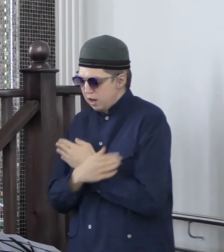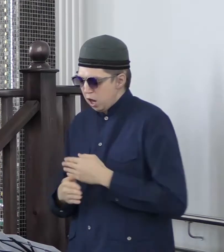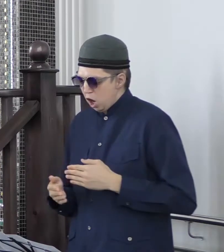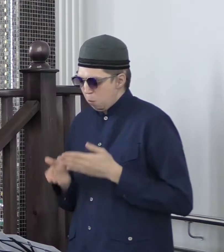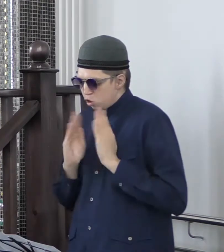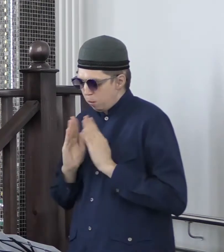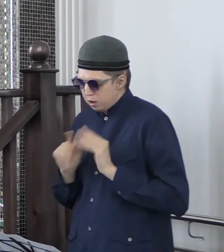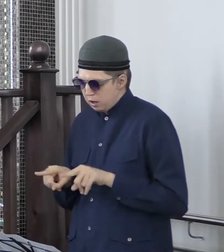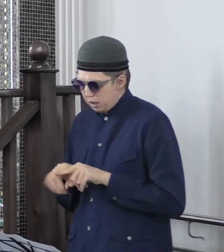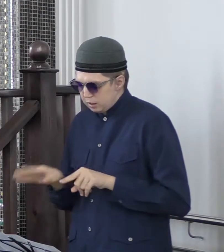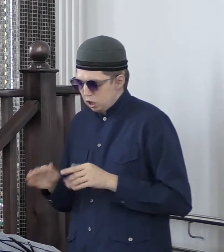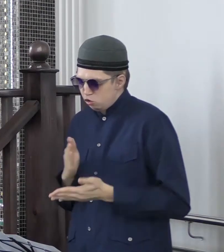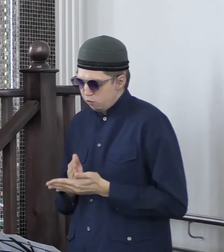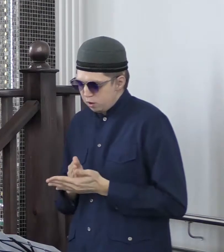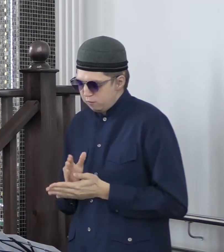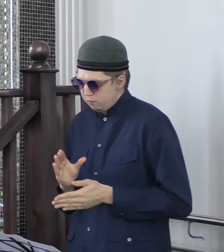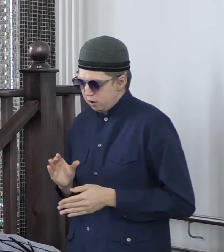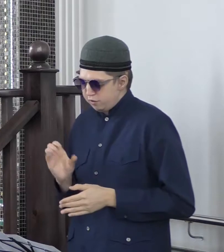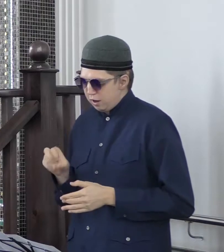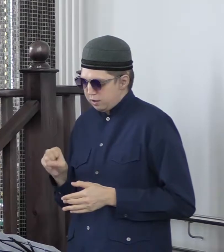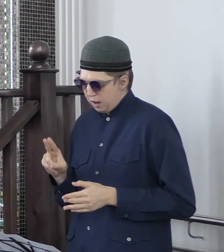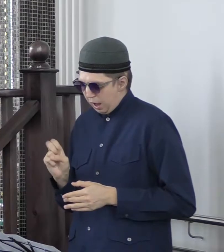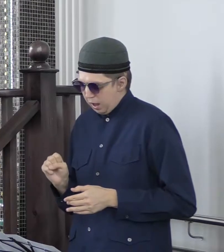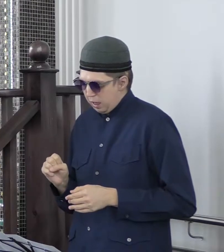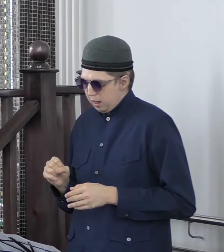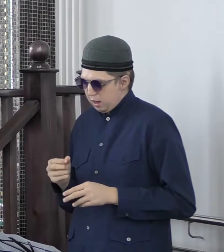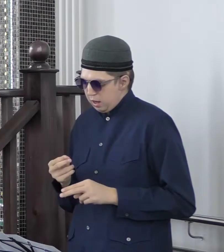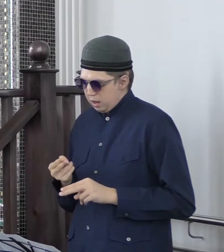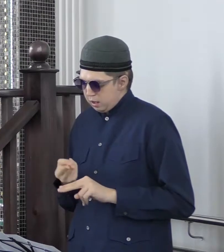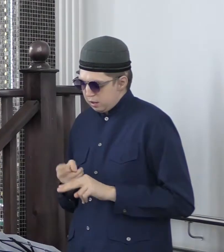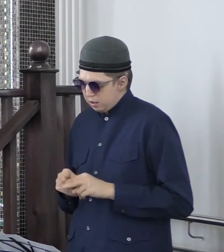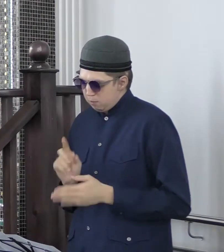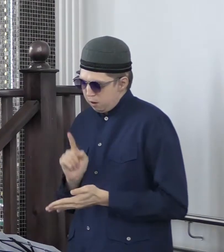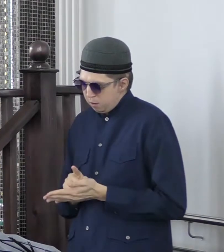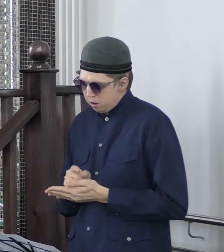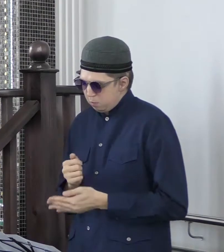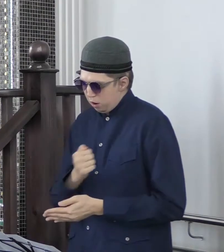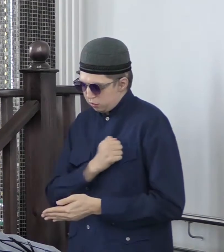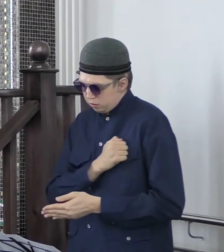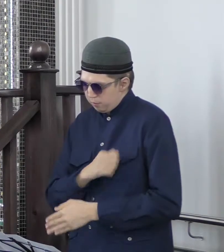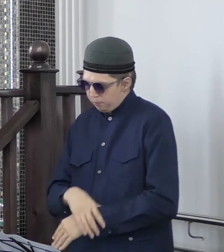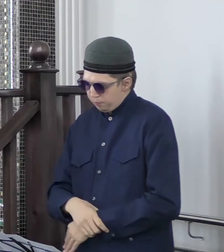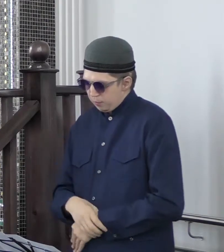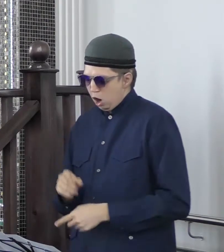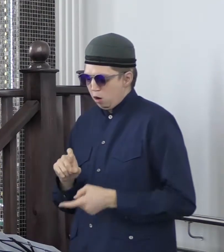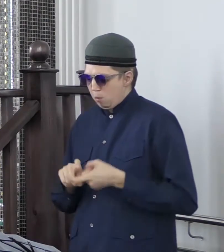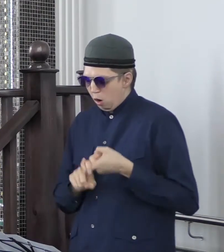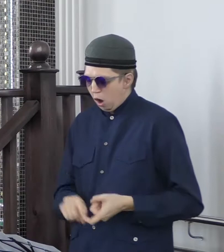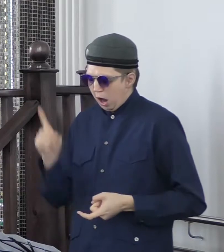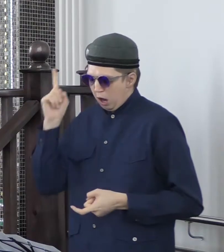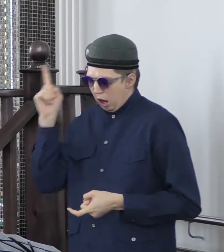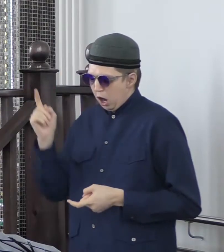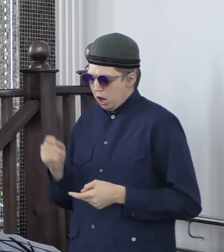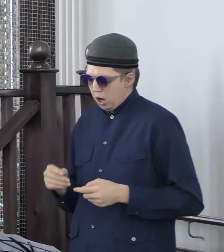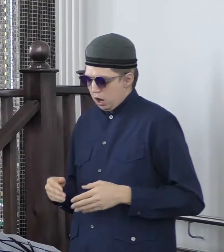хәлігіздәріне өлігіз. Кафир булат, мунафик булат, айе мушрик булат, уля умадес. Аллах Тааля кайтай, не